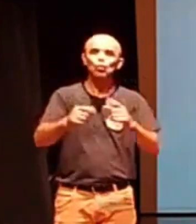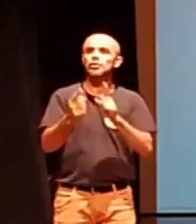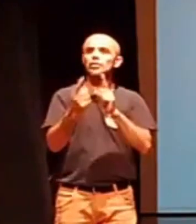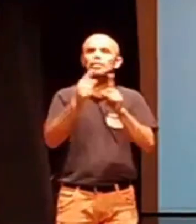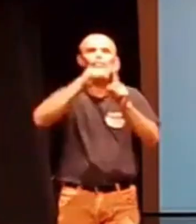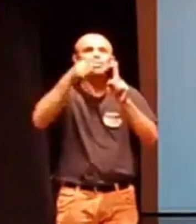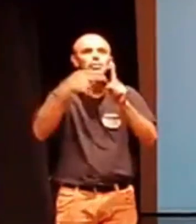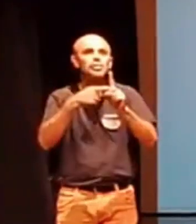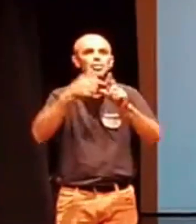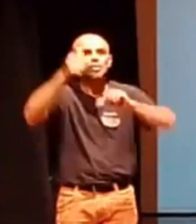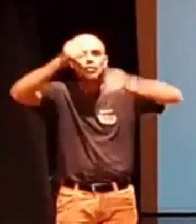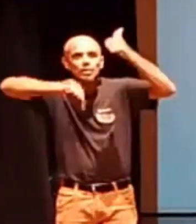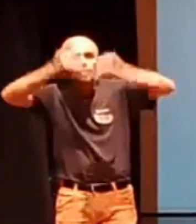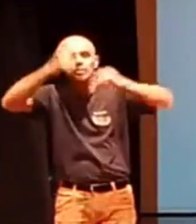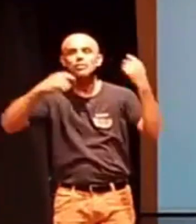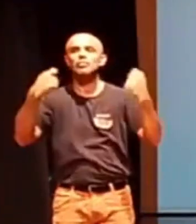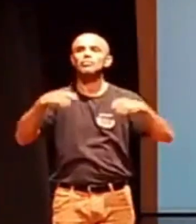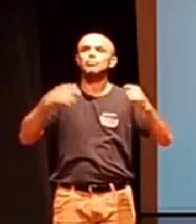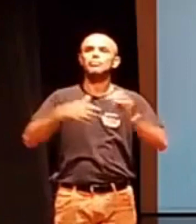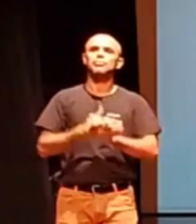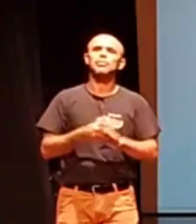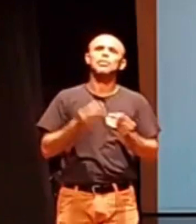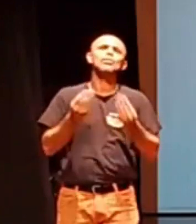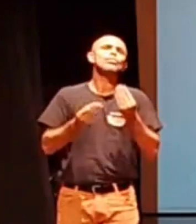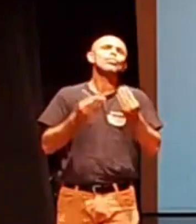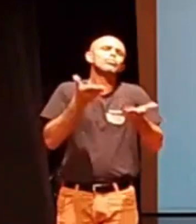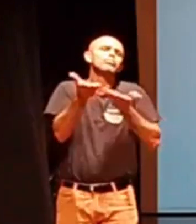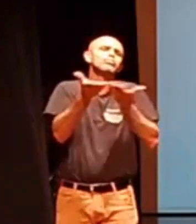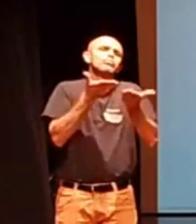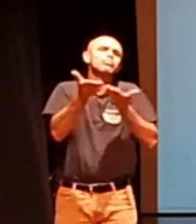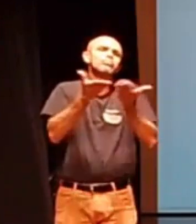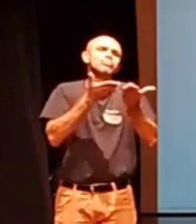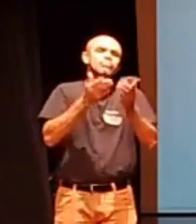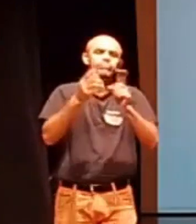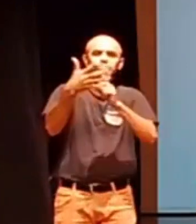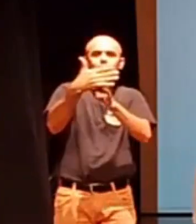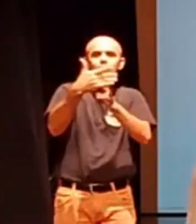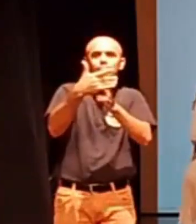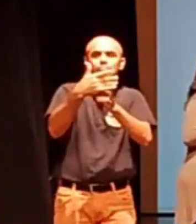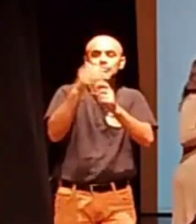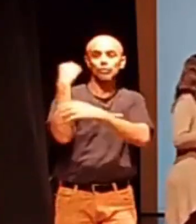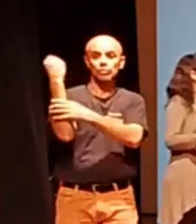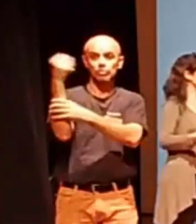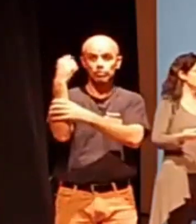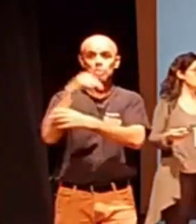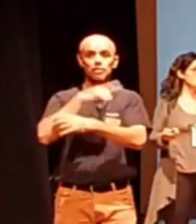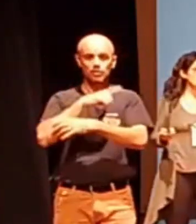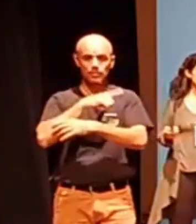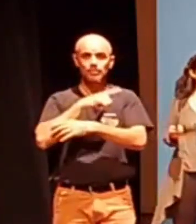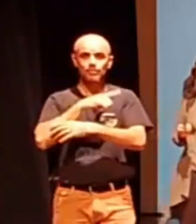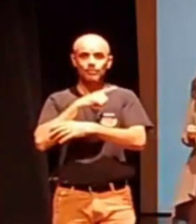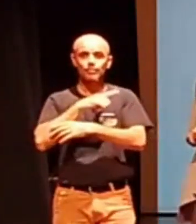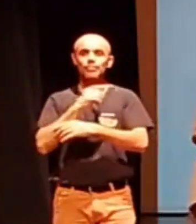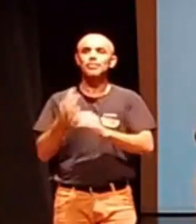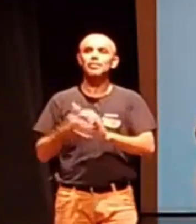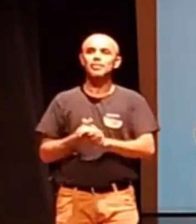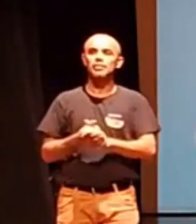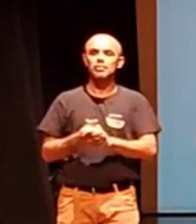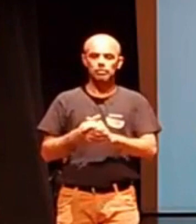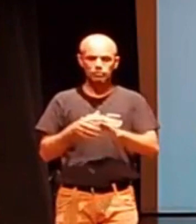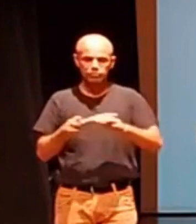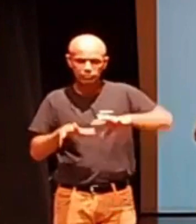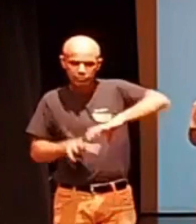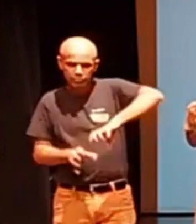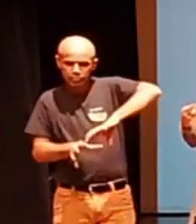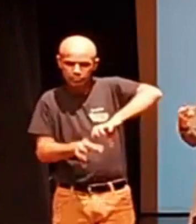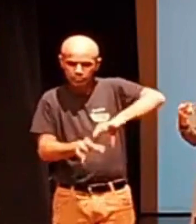avaliação. Como é que a gente trata essas pacientes? Na fisioterapia a gente tem desde a terapia manual, onde a gente faz